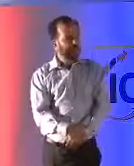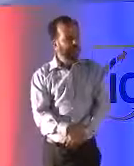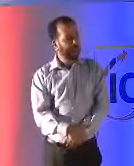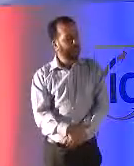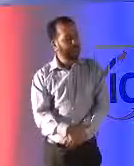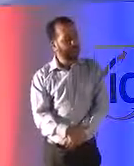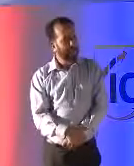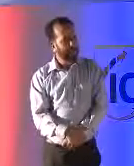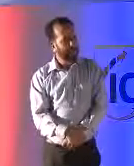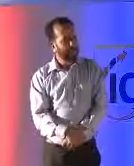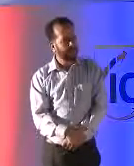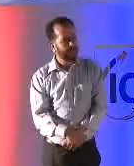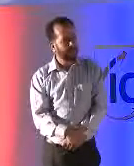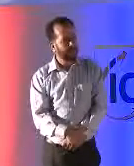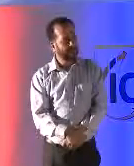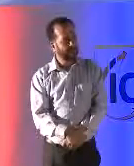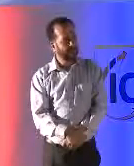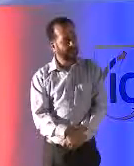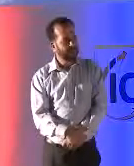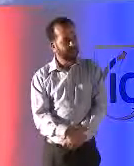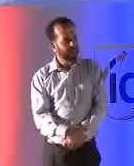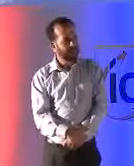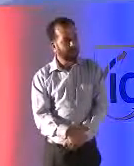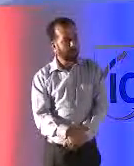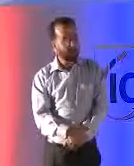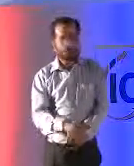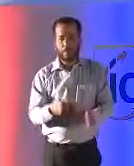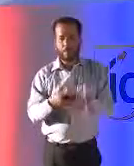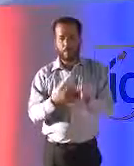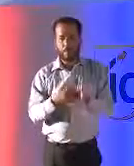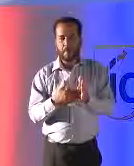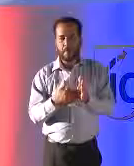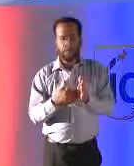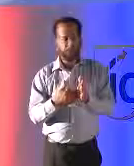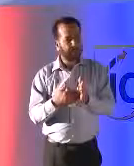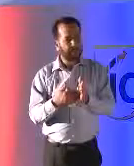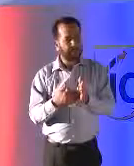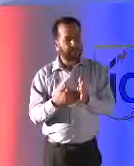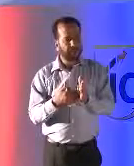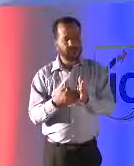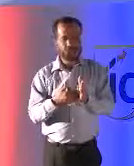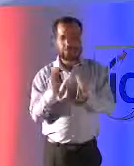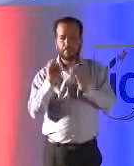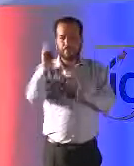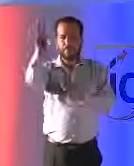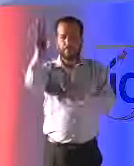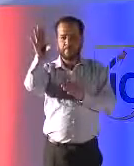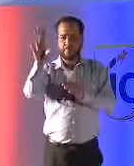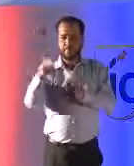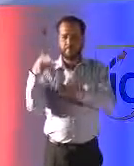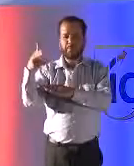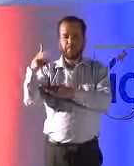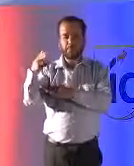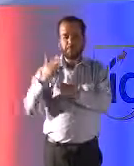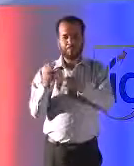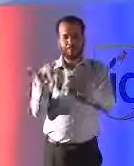anyway, I'll just skip. للأسف لم يمكنني أن أرجيكم مقاطع الفيديو، ولكن